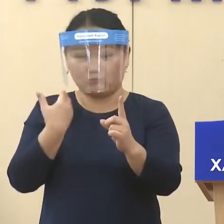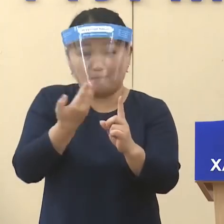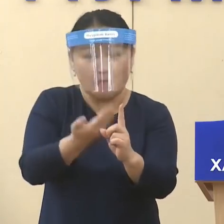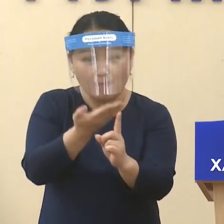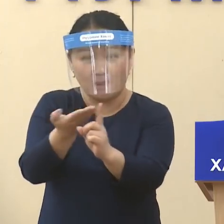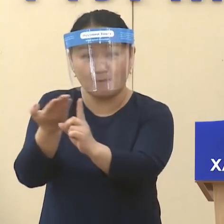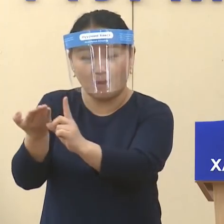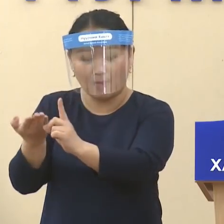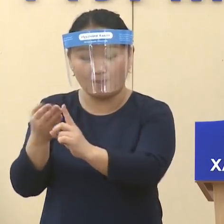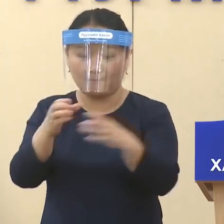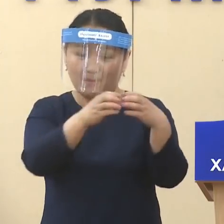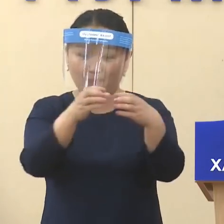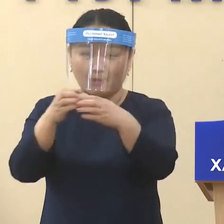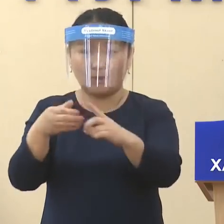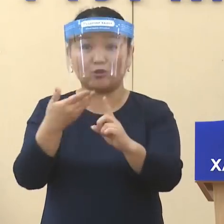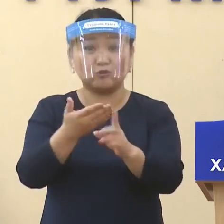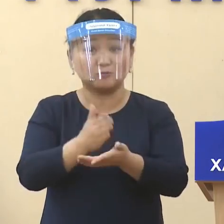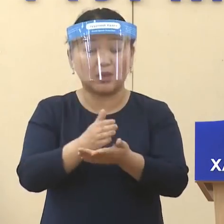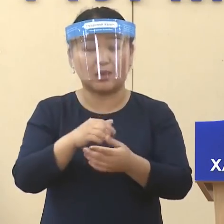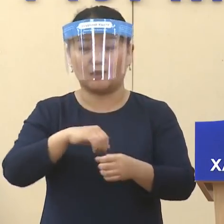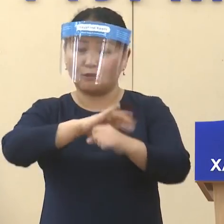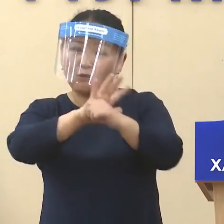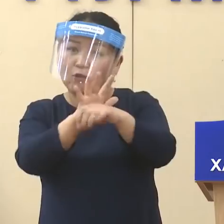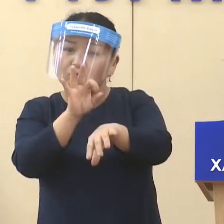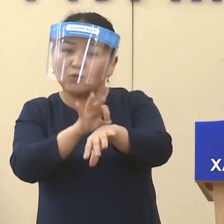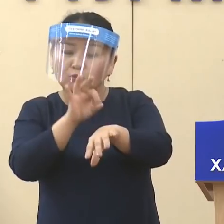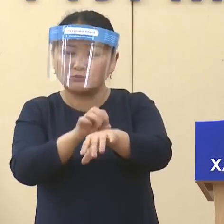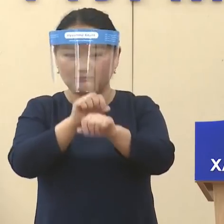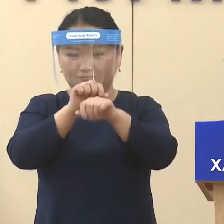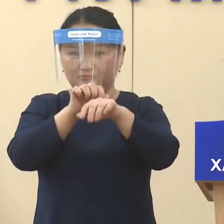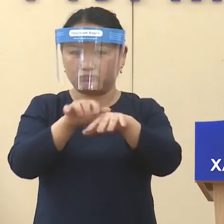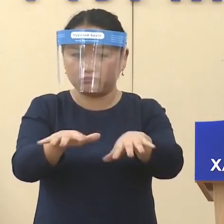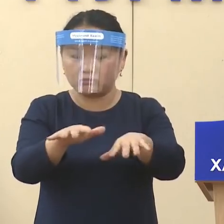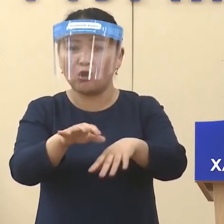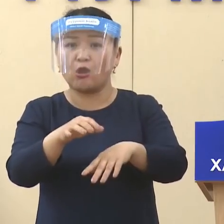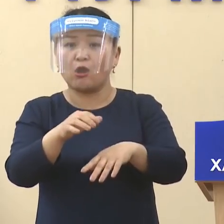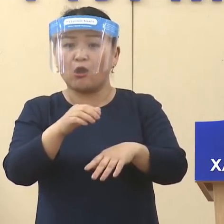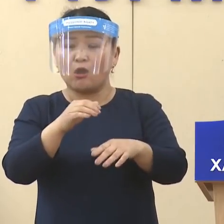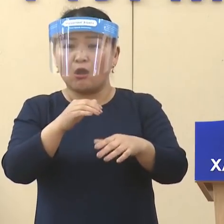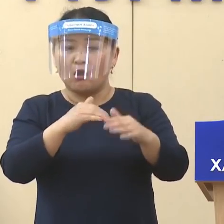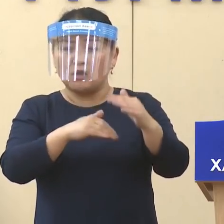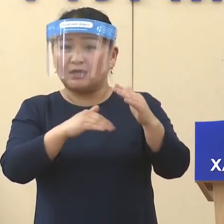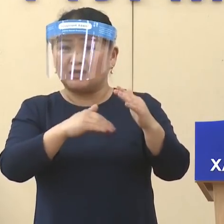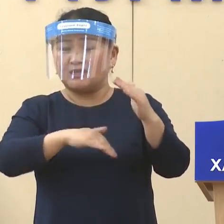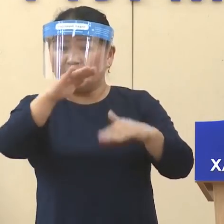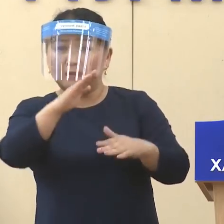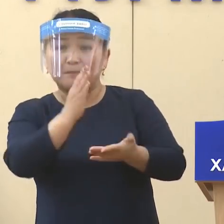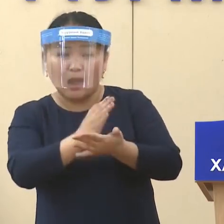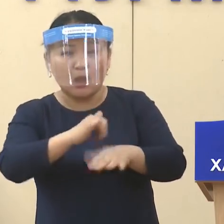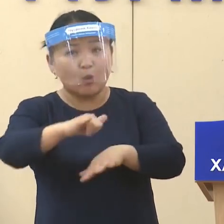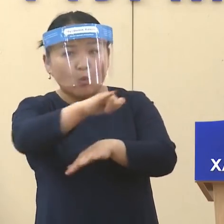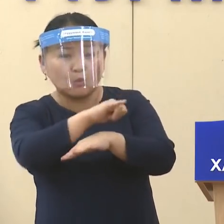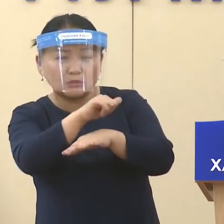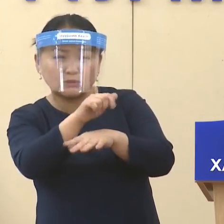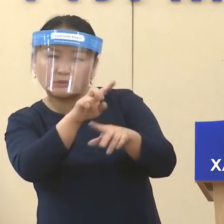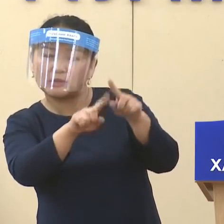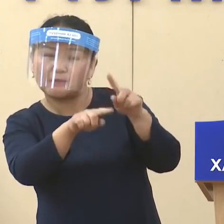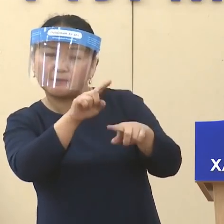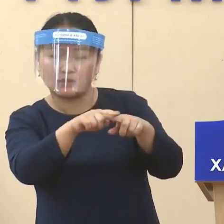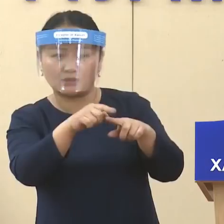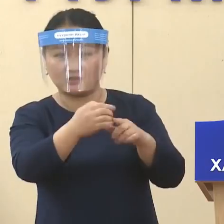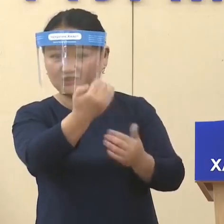COVID-19-ийн халдварын тархалт маш өндөр байгаа бүс нутаг улс орнуудаас ирж байгаа иргэдийн ачаа